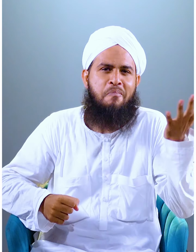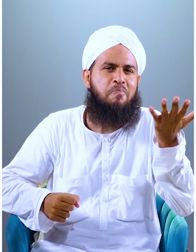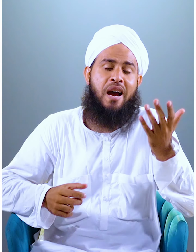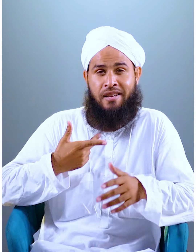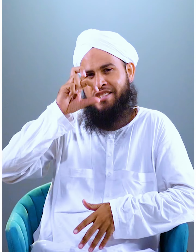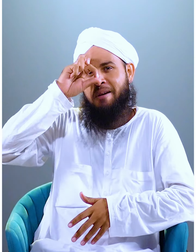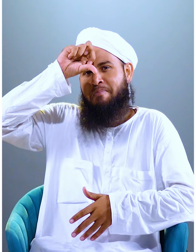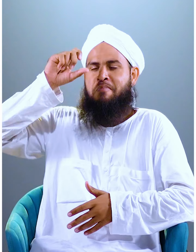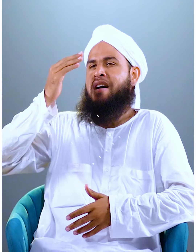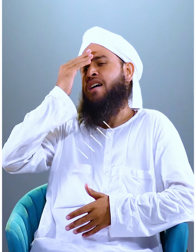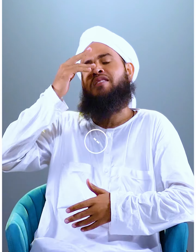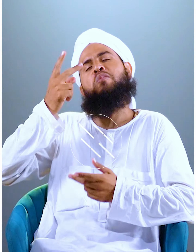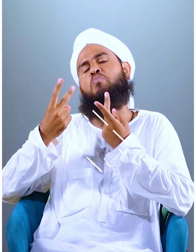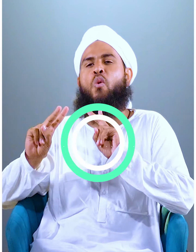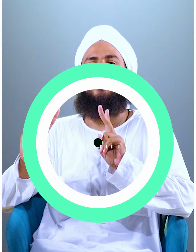ہے آج بھی علماء کی عزت ہے اور بڑی عزت ہے